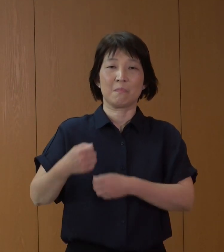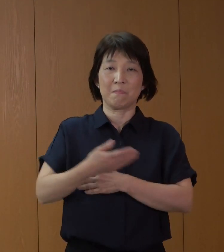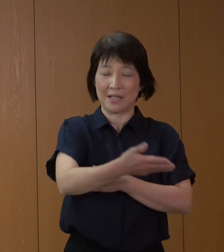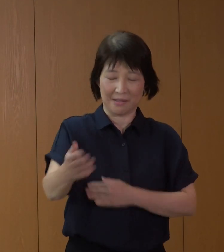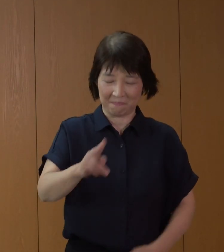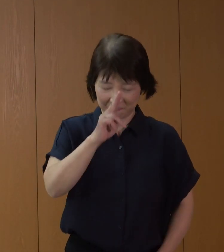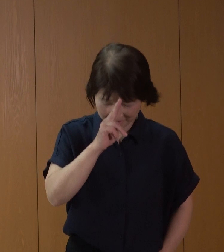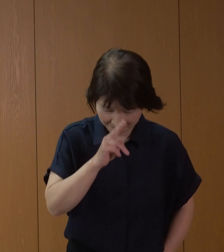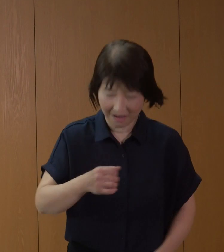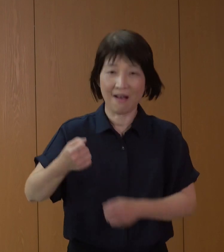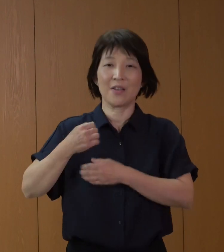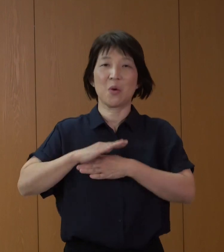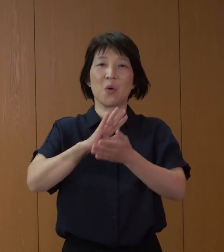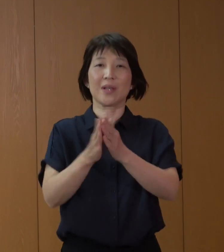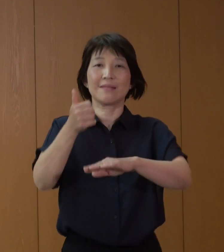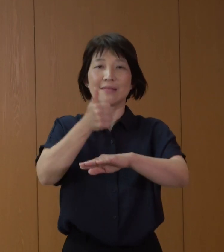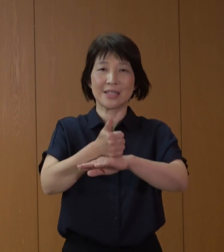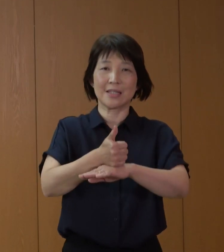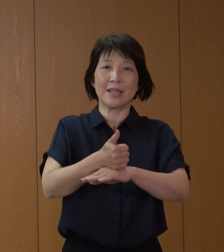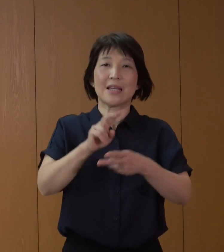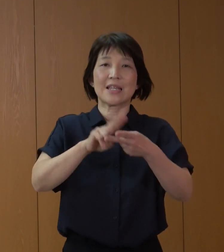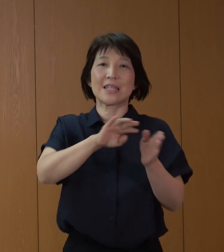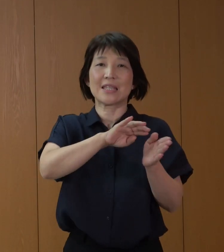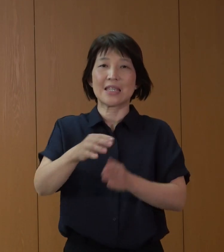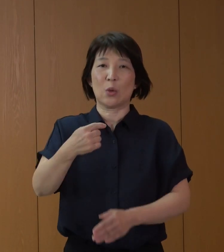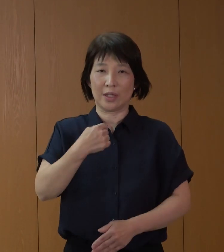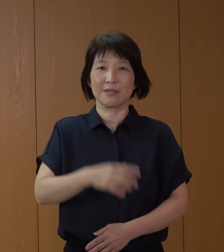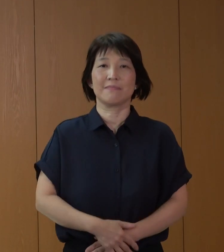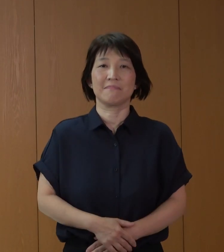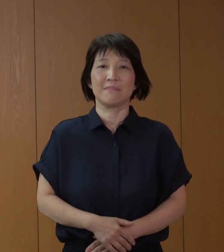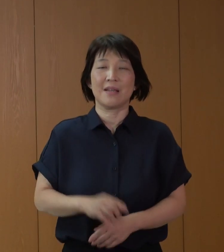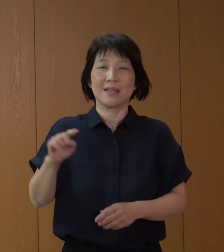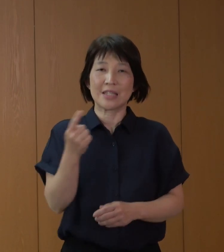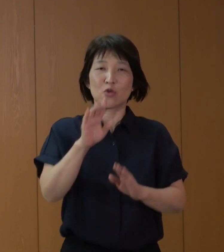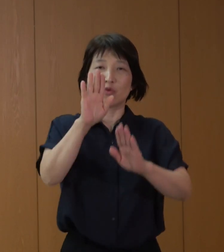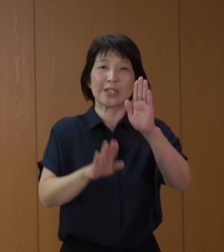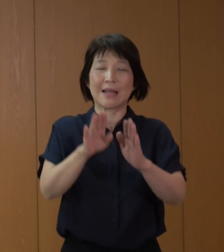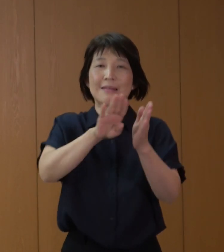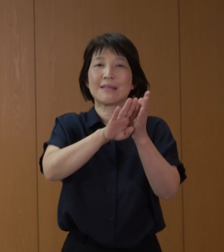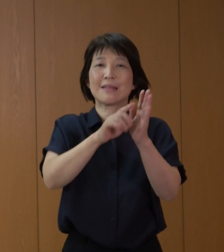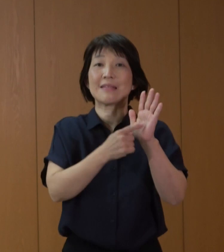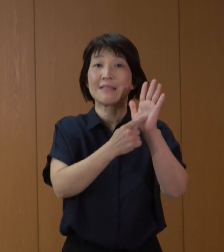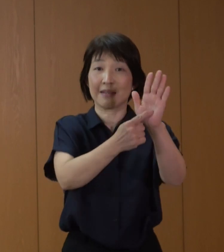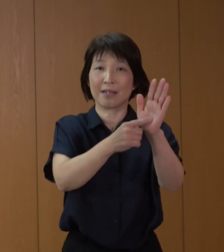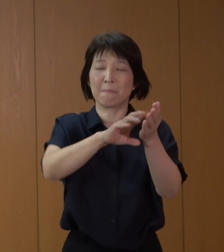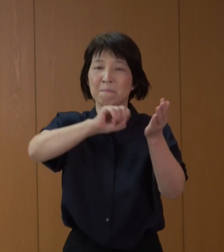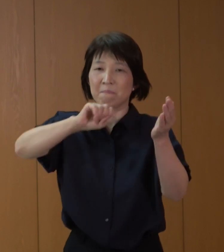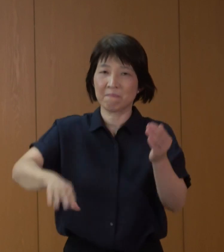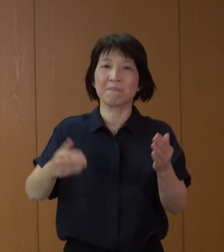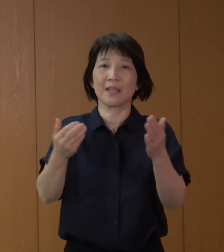皆さんこんにちは。兵庫県知事の井戸俊三です。緊急事態宣言が解除されてから40日余りが経過し